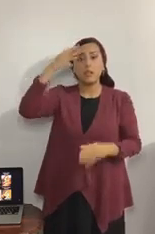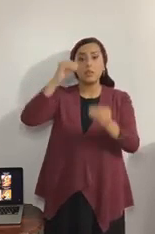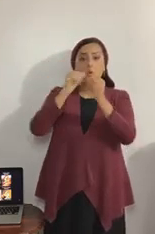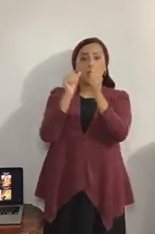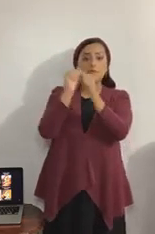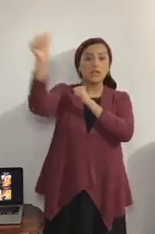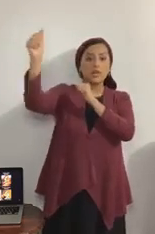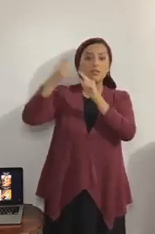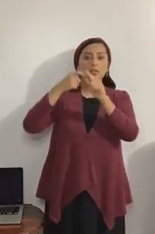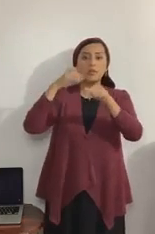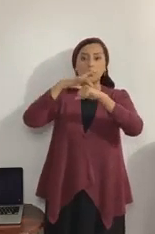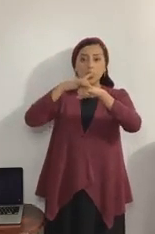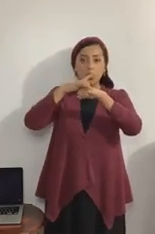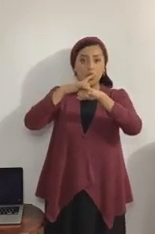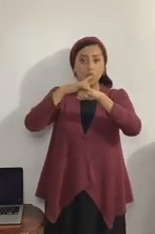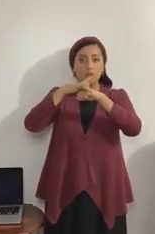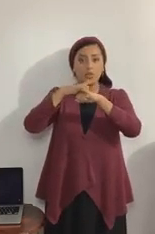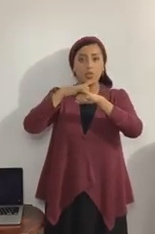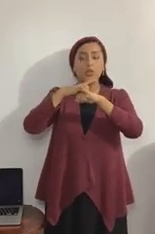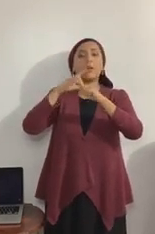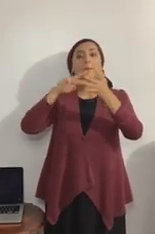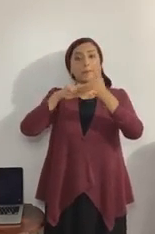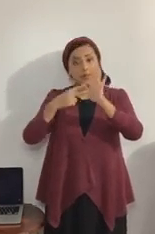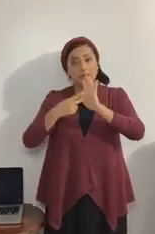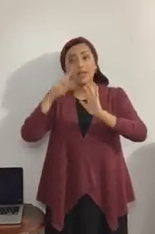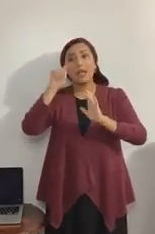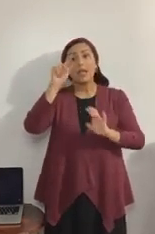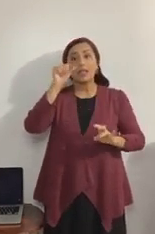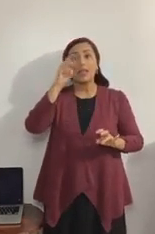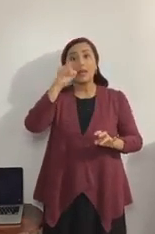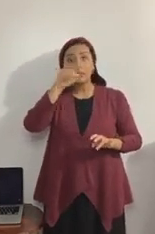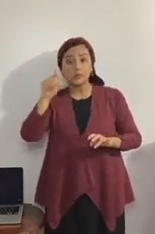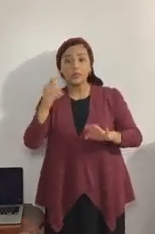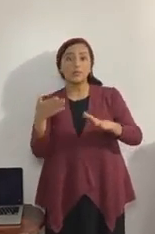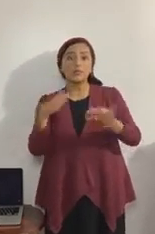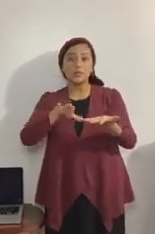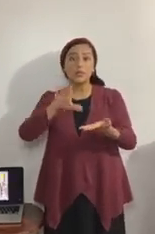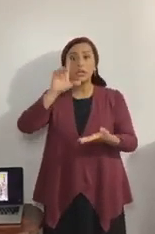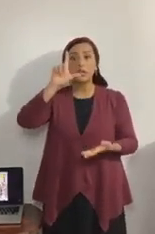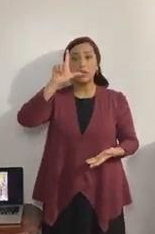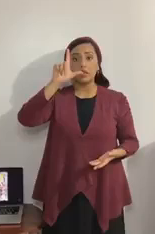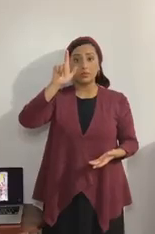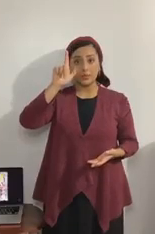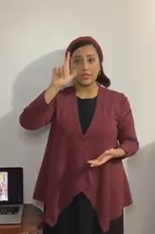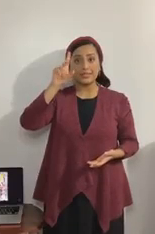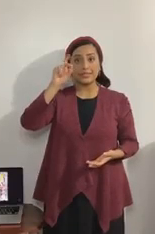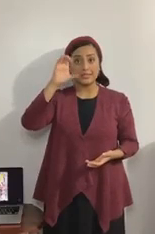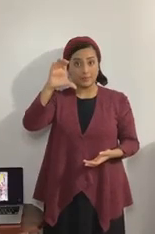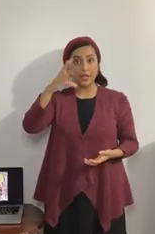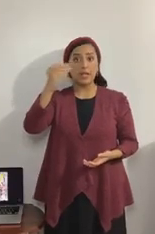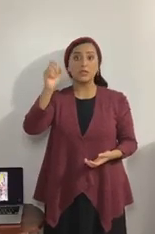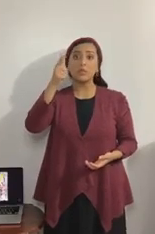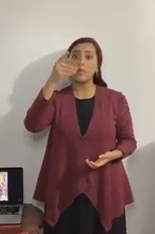tierra. Entonces, supuestamente, Tamuz moría el 21 de diciembre y el 24 de